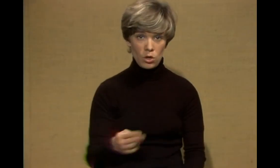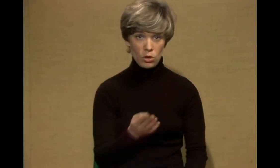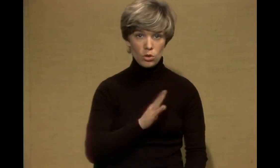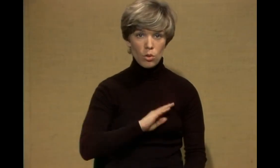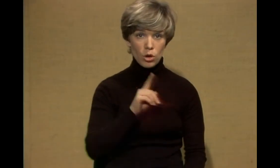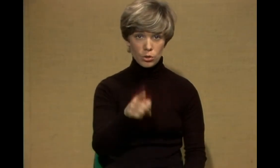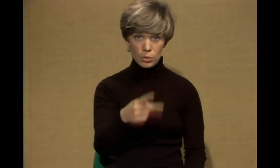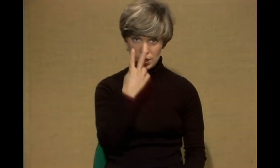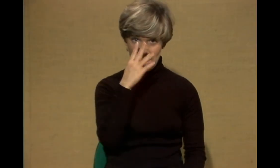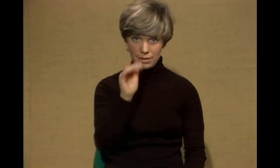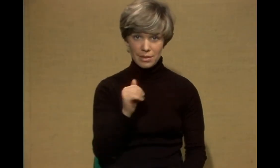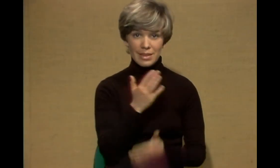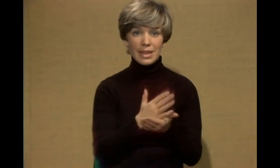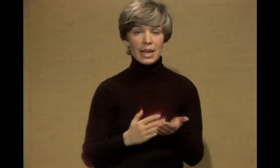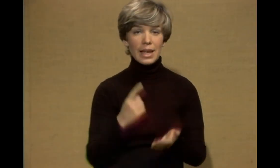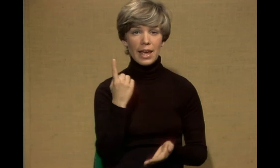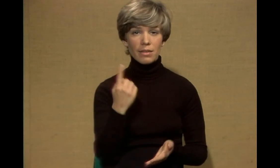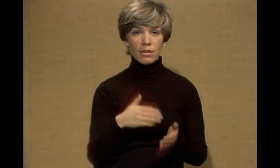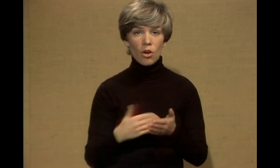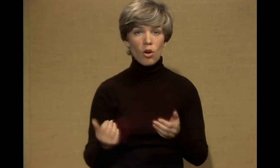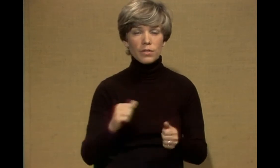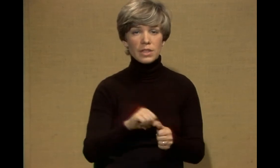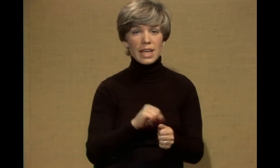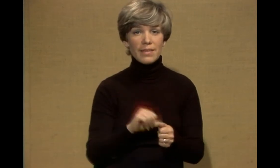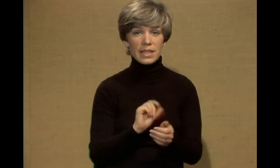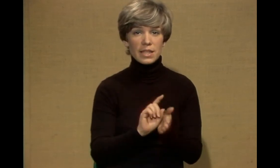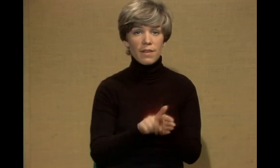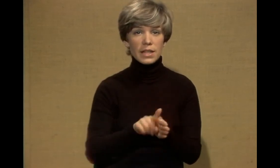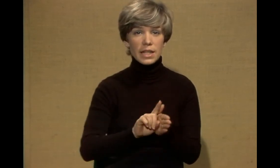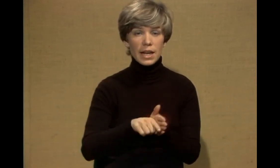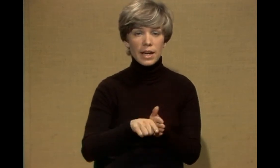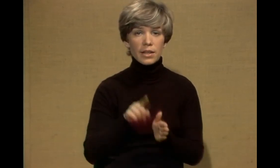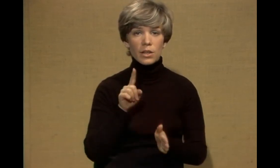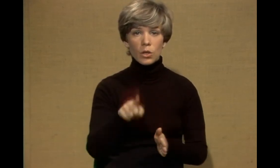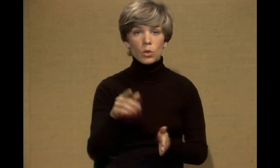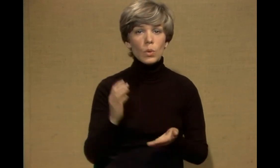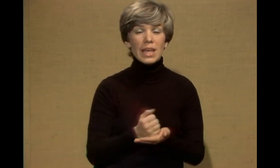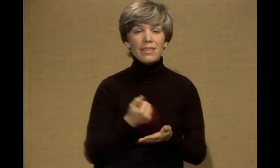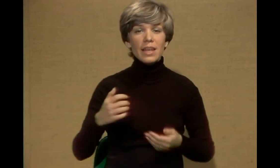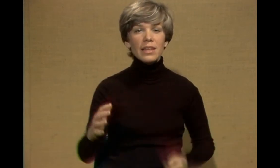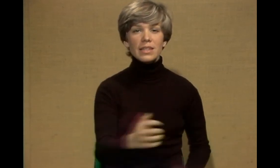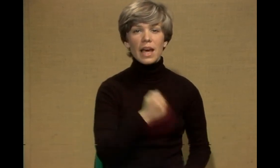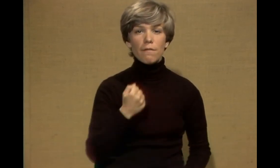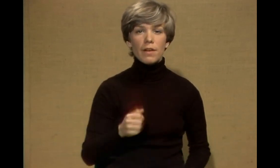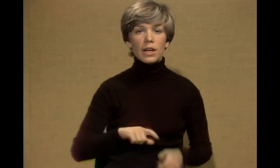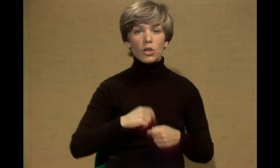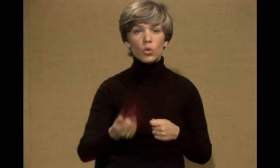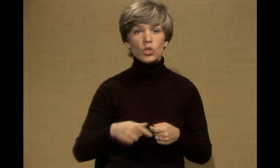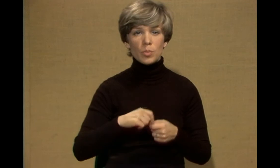Nu har du sett del 1 av träningskvartingarna. Du hinner skaffa